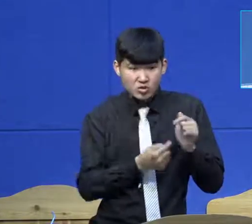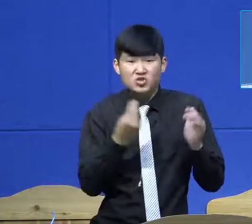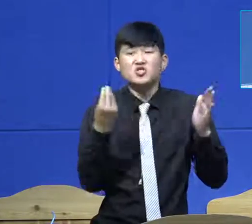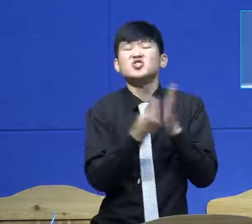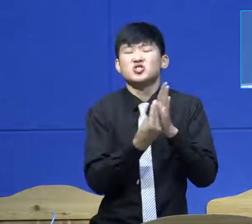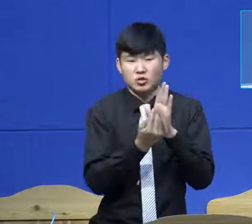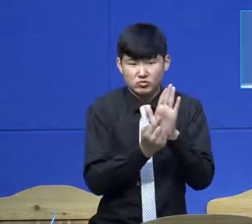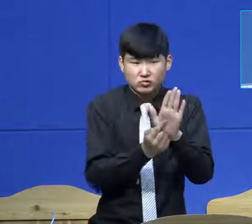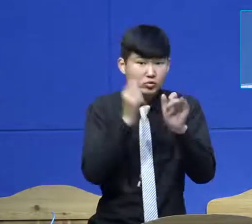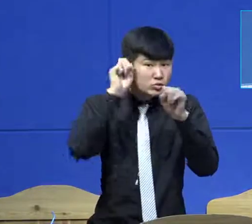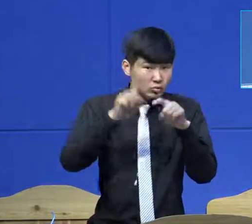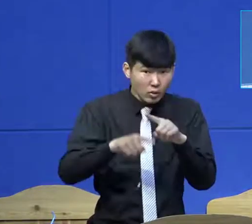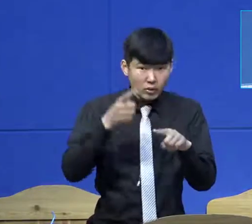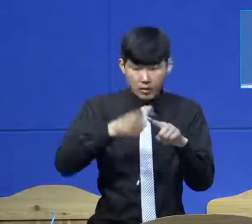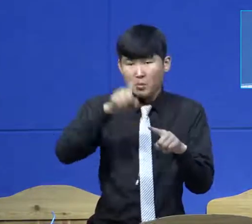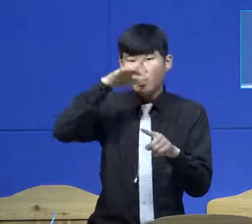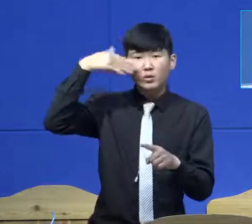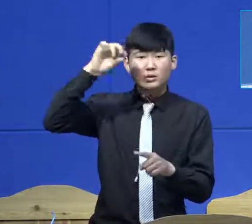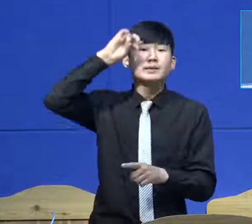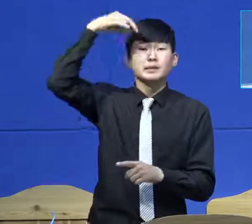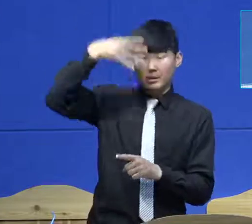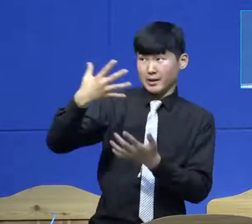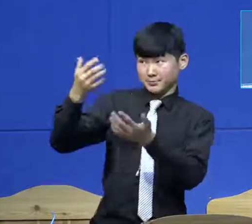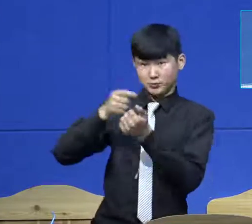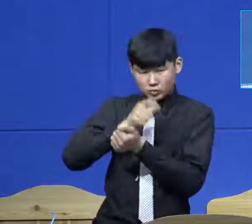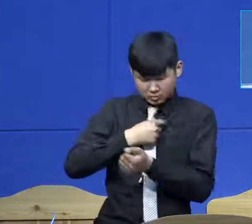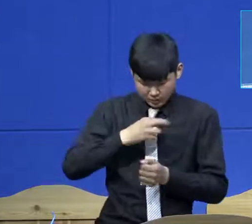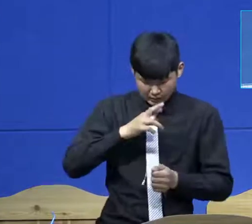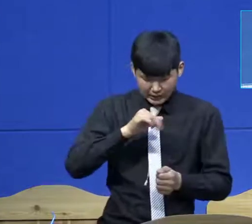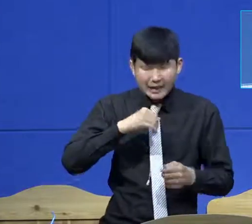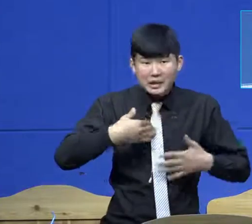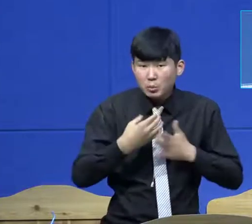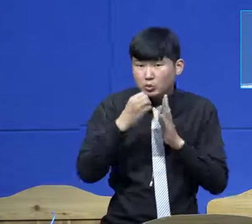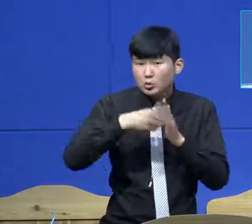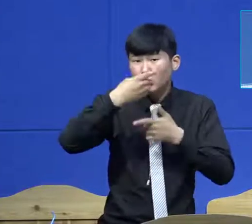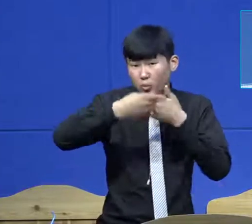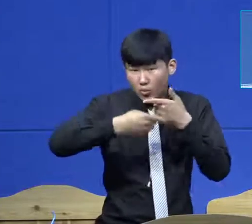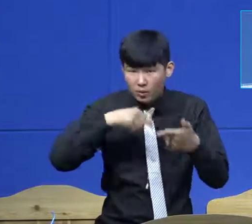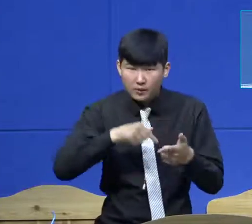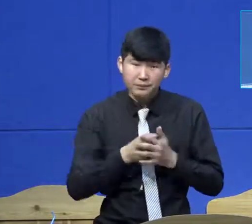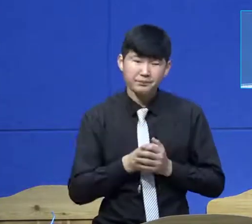мөн Бурханы нэгүслийг хүртсэн хүн мэдээж яаж амьдрах ёстой вэ гэдгийг